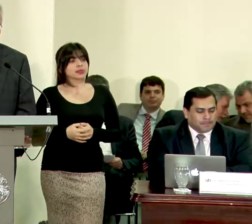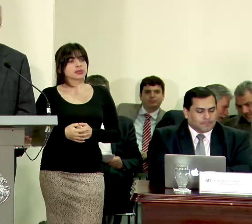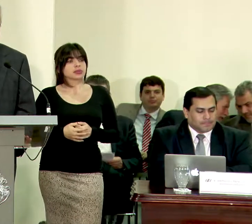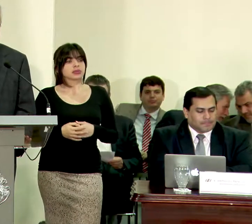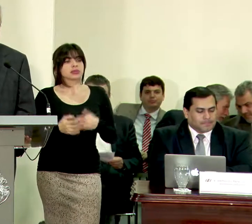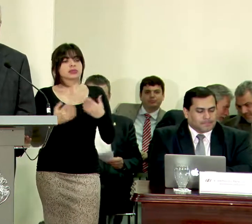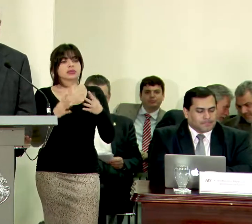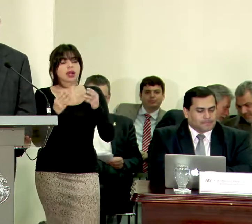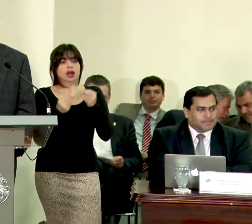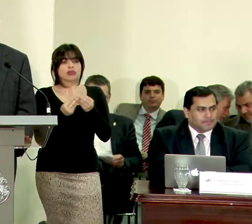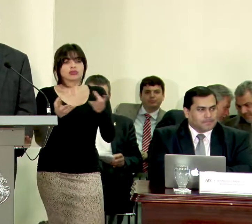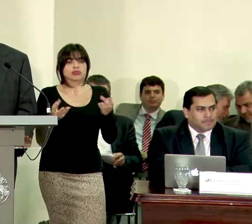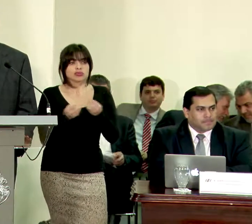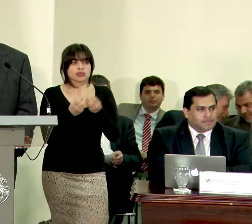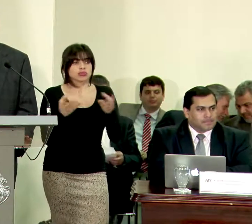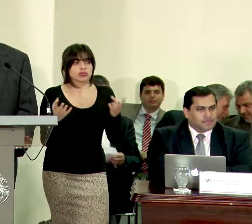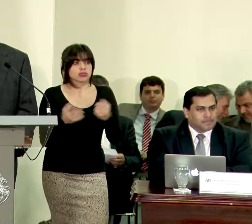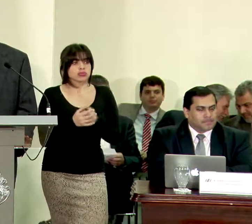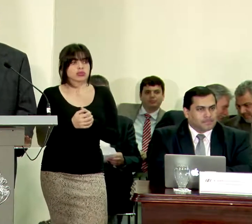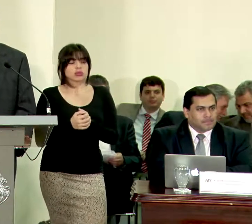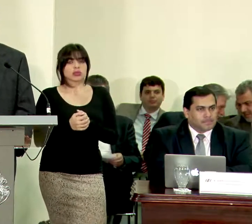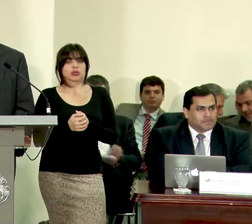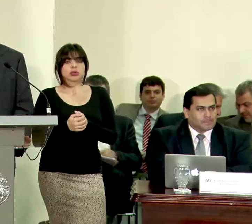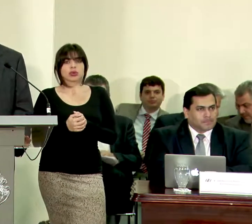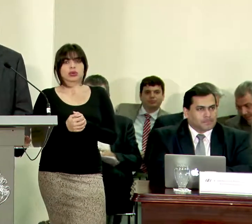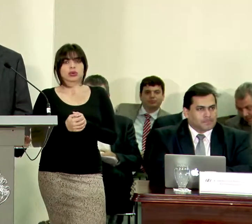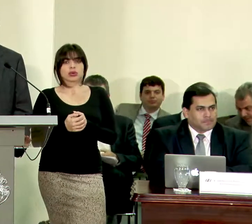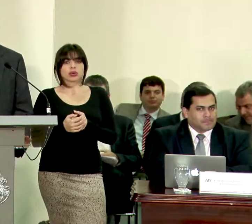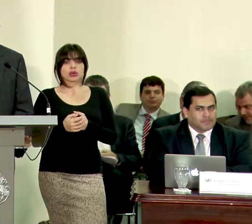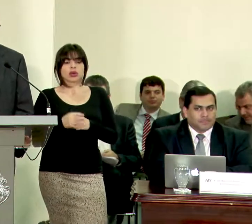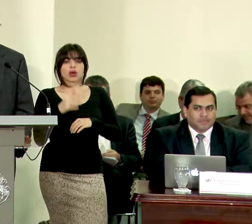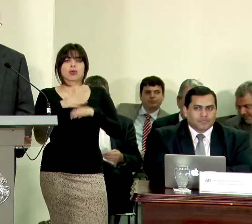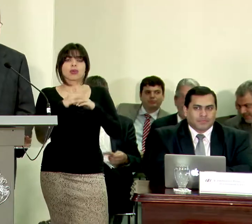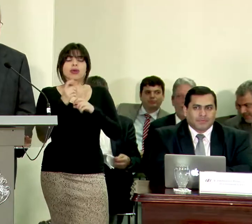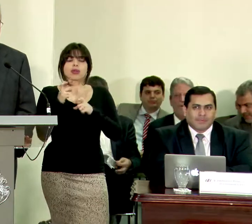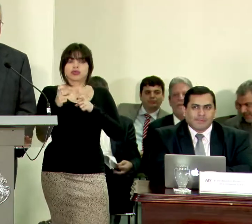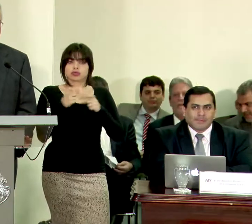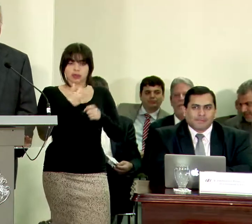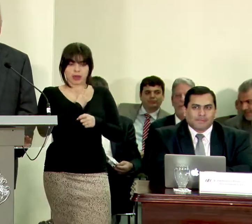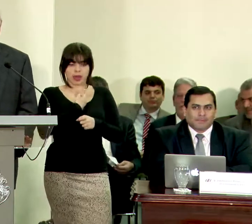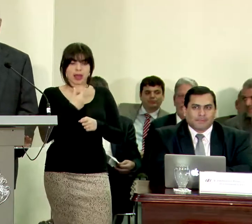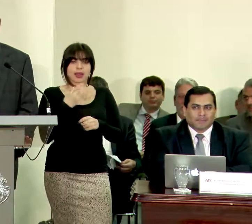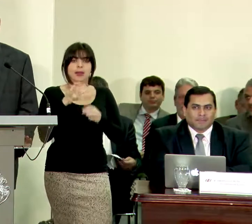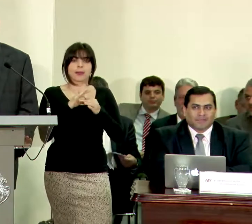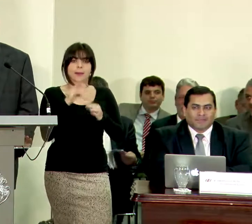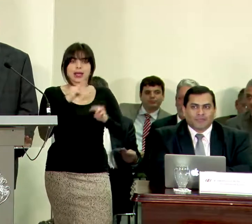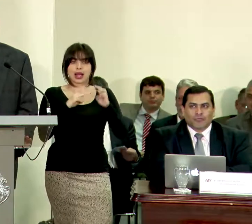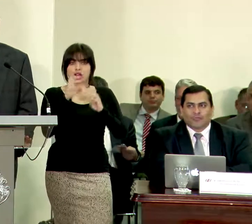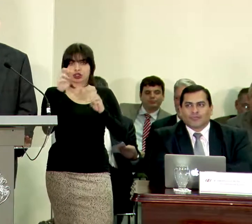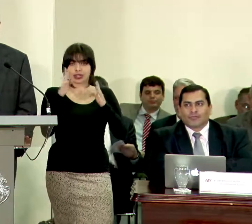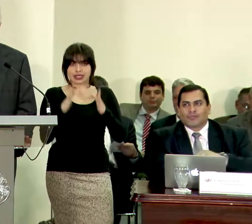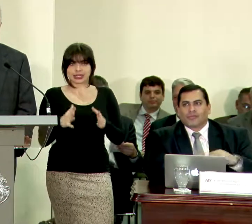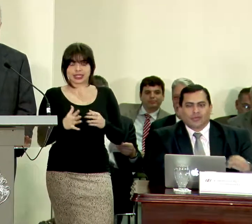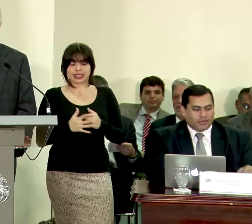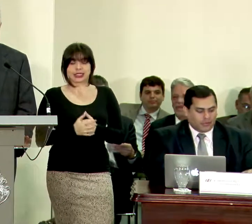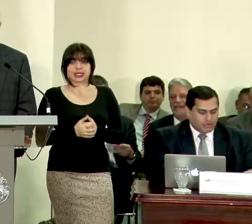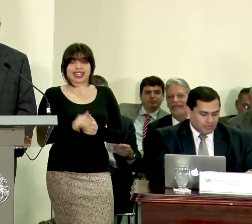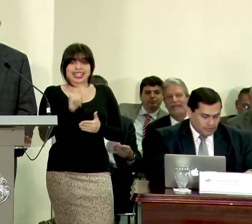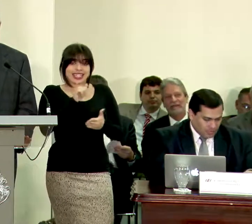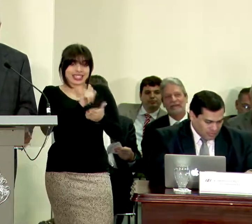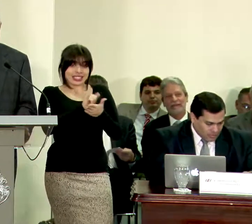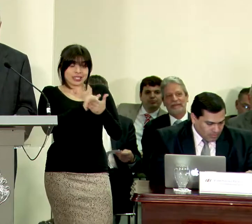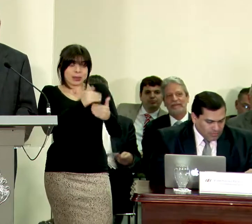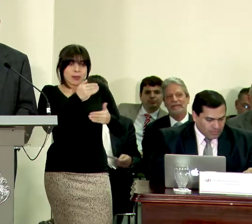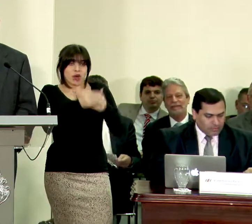ha estado publicando la curva soberana del mercado costarricense, y entonces ese